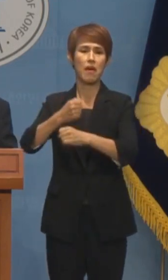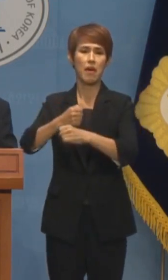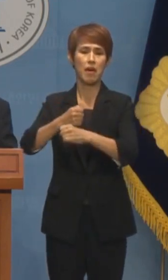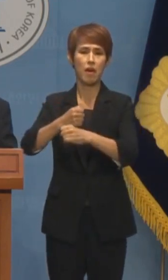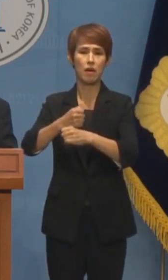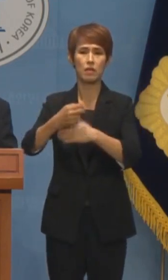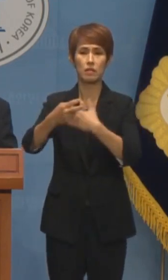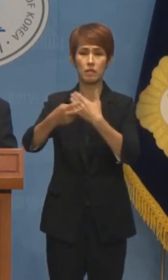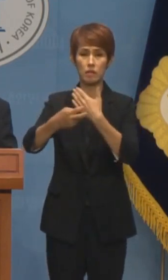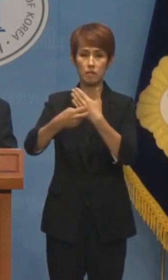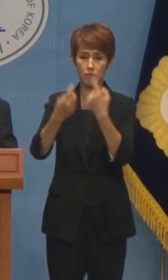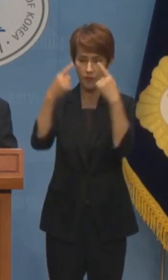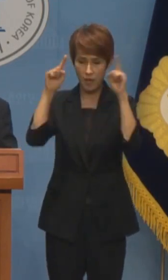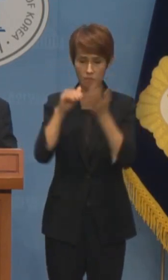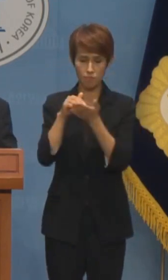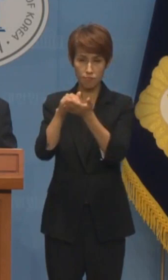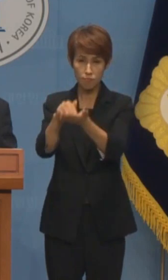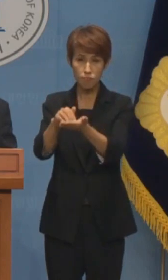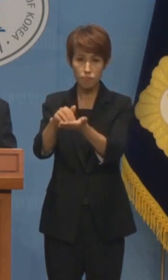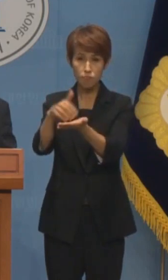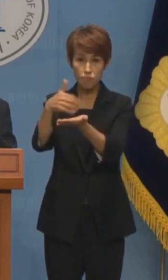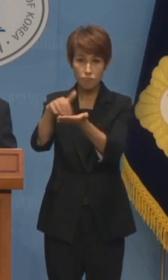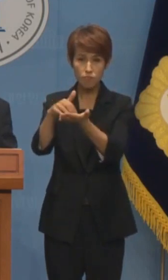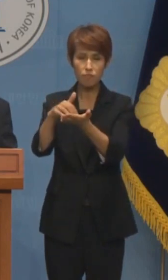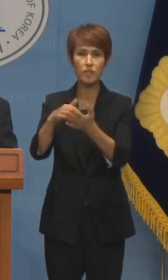정원 2,000명 증원을 발표하였습니다.